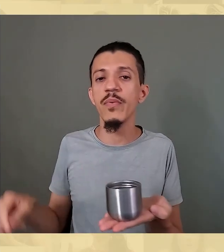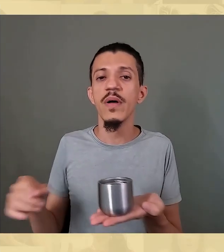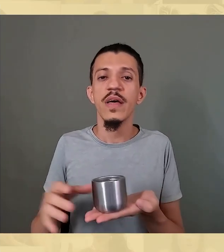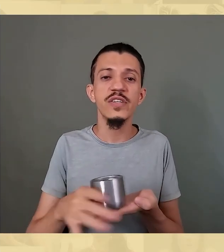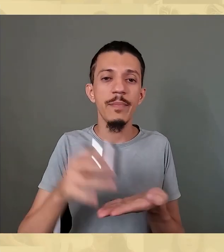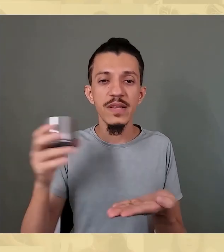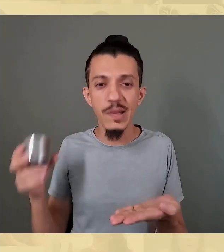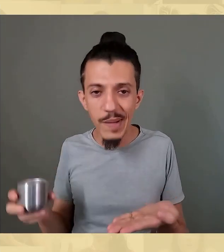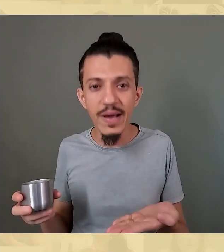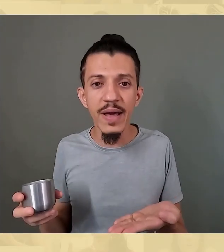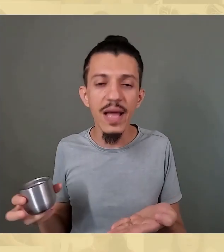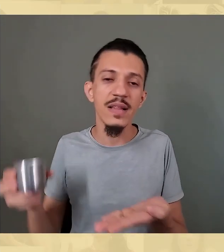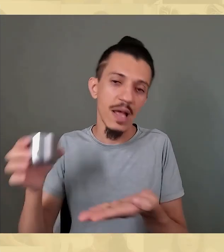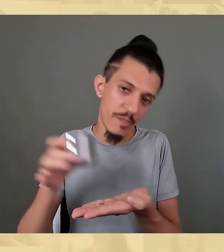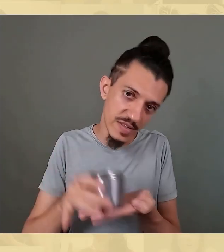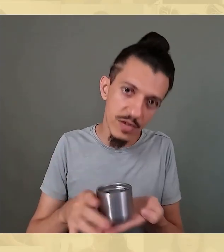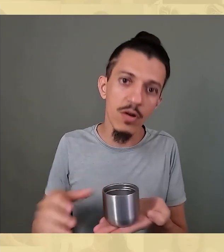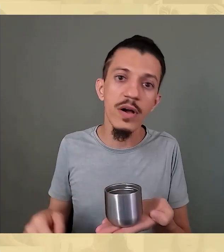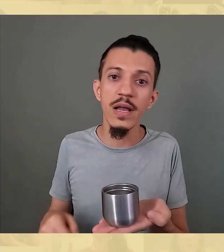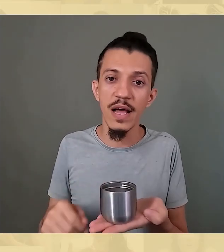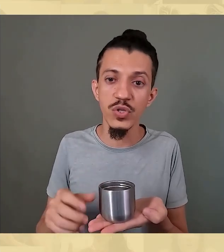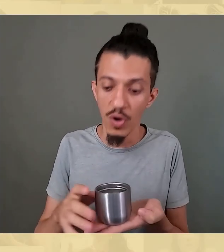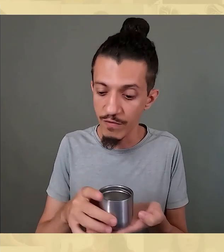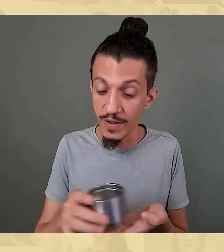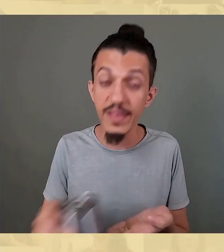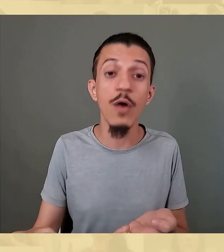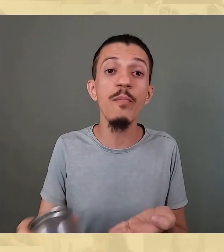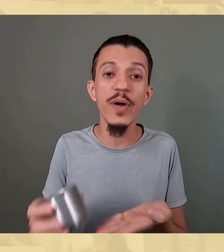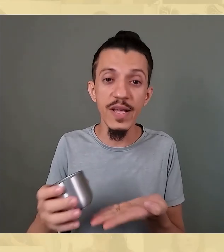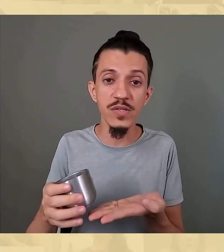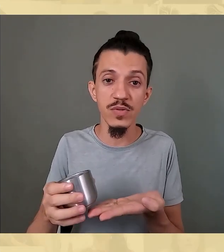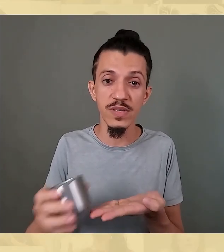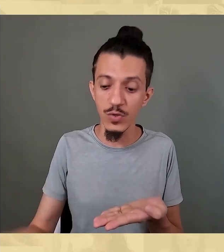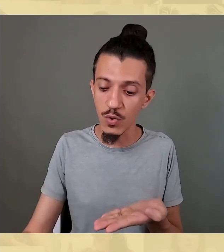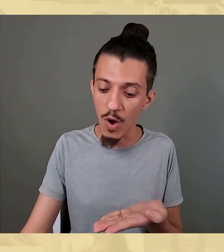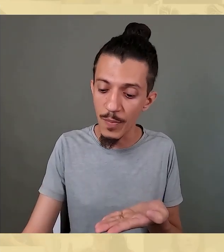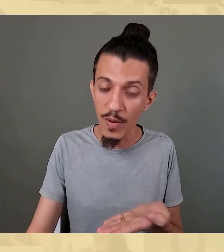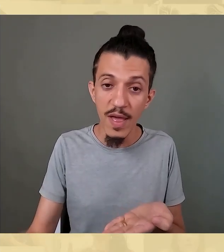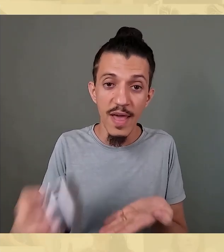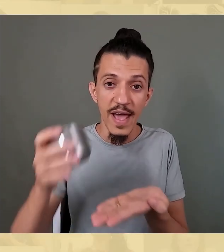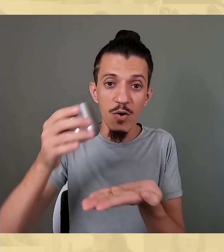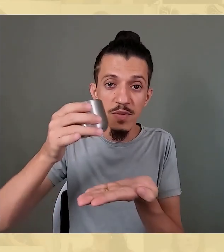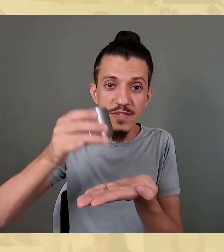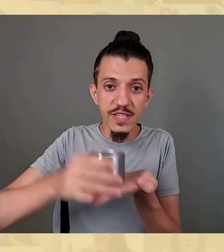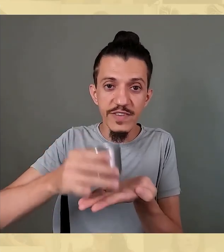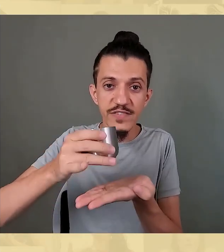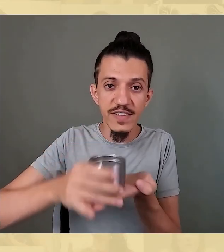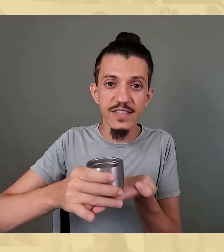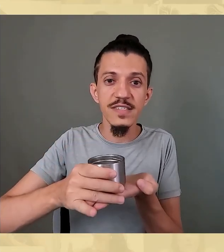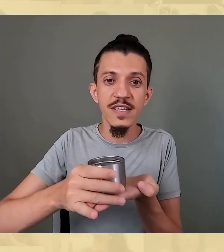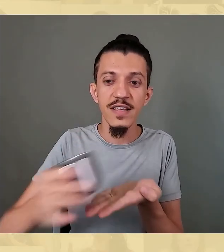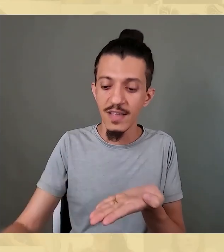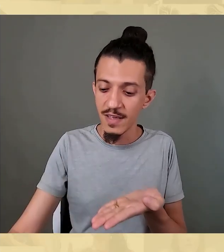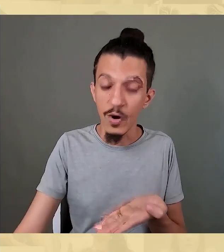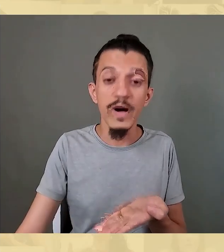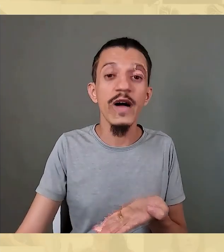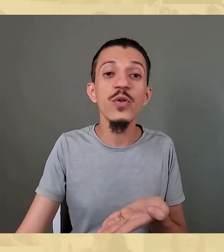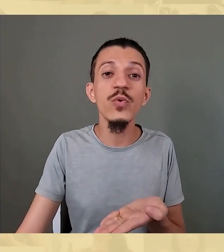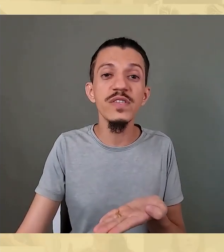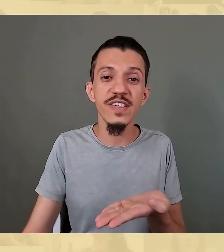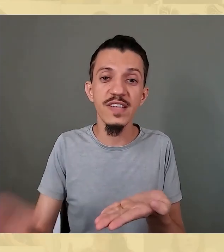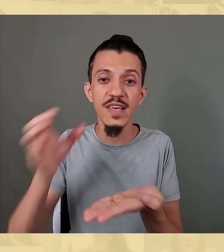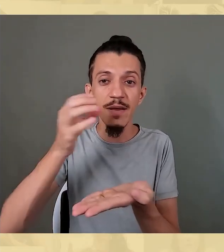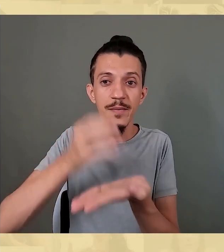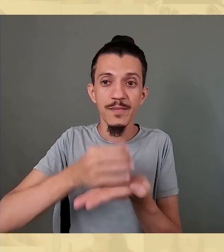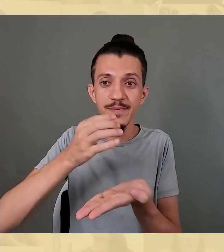copo, de repente você pega ele, de repente você coloca ele lá de novo. Então, por isso, o sinal de copo é como se você estivesse fazendo assim, tocando